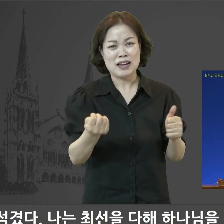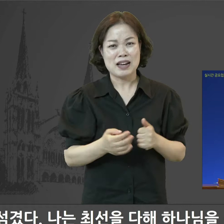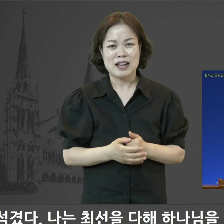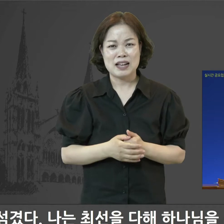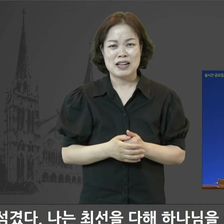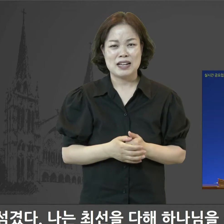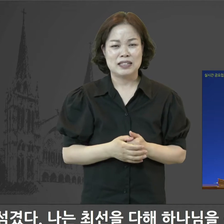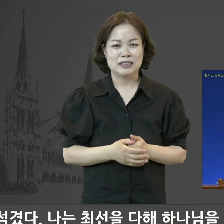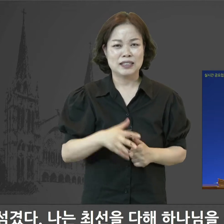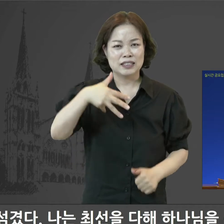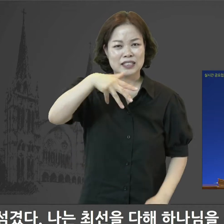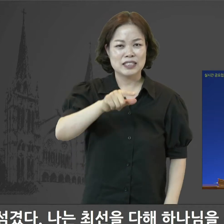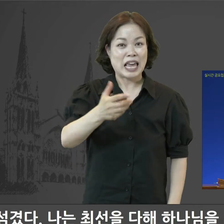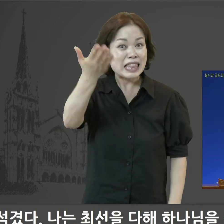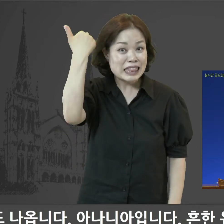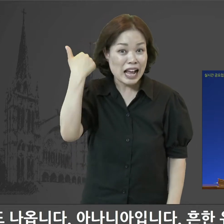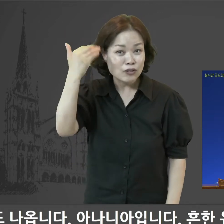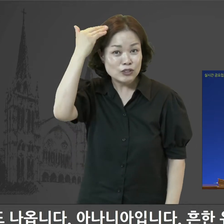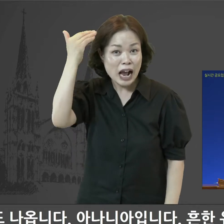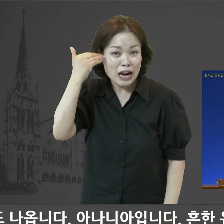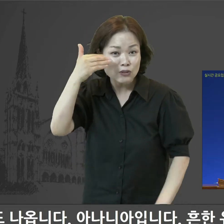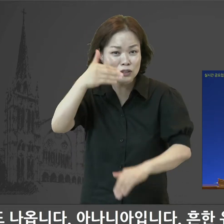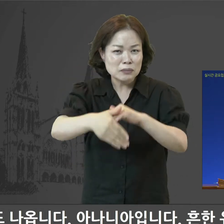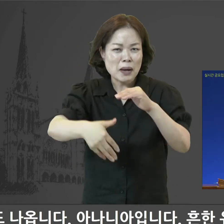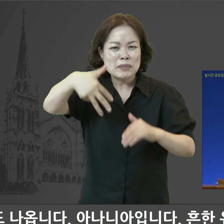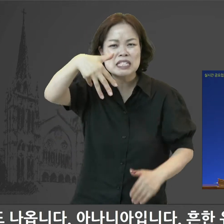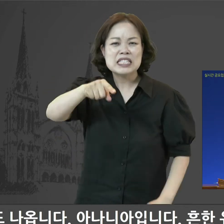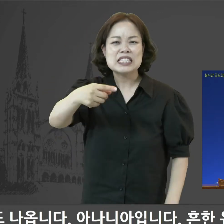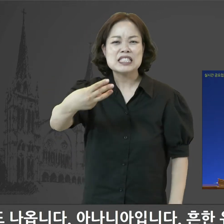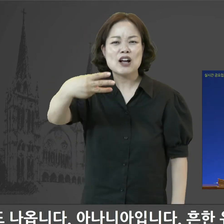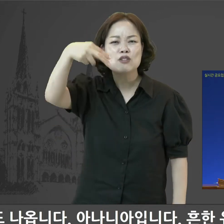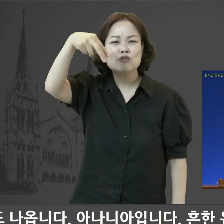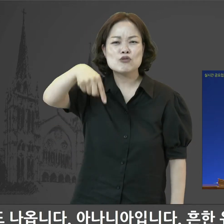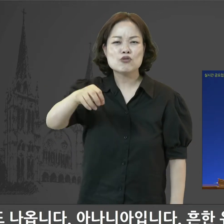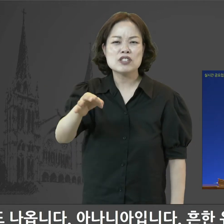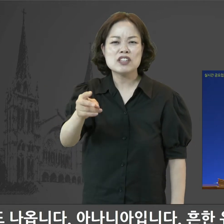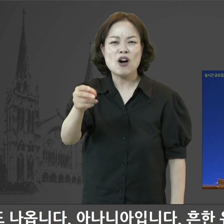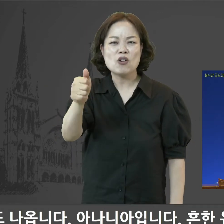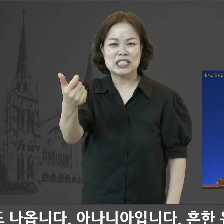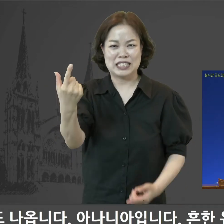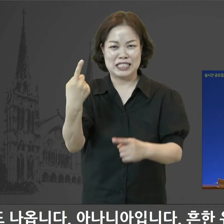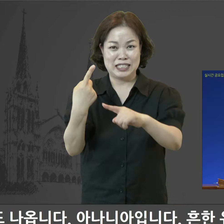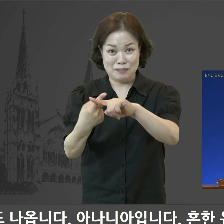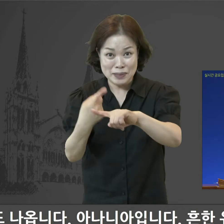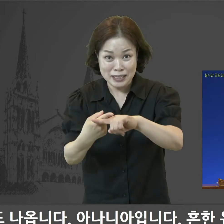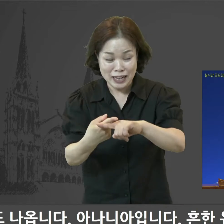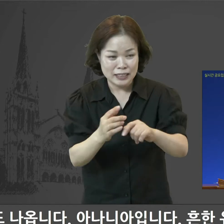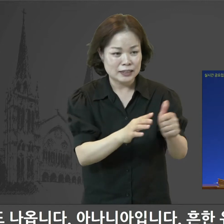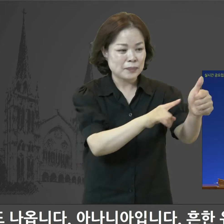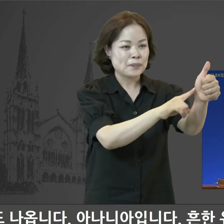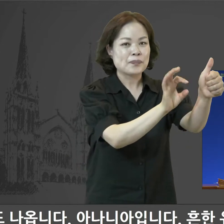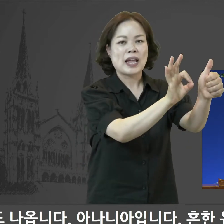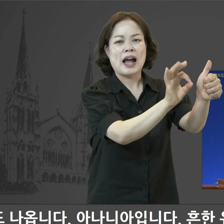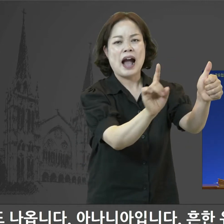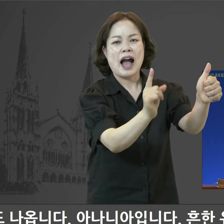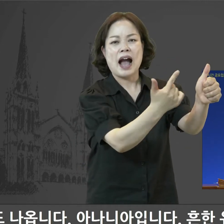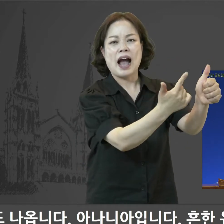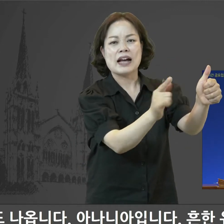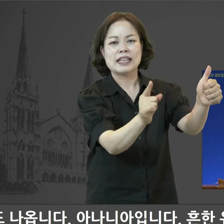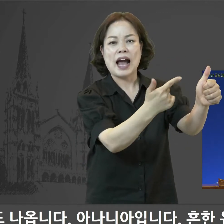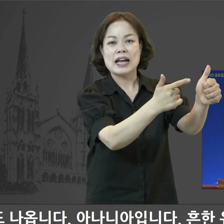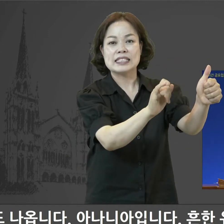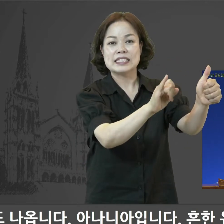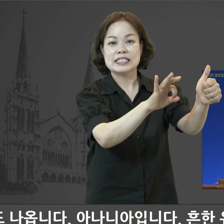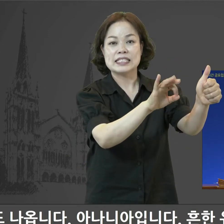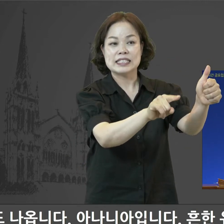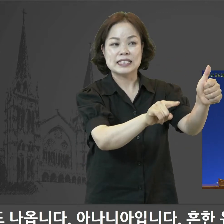말하면 철수, 영희 그런 이름이 되겠죠. 그래서 아나니아가 바울 곁에